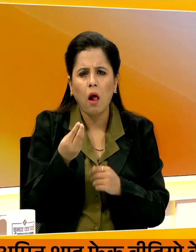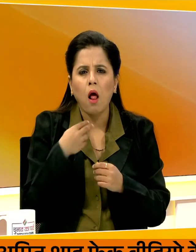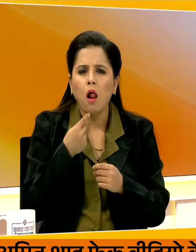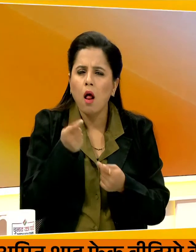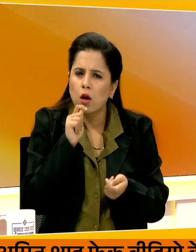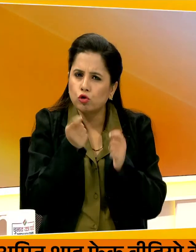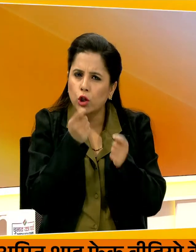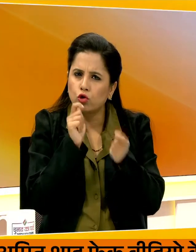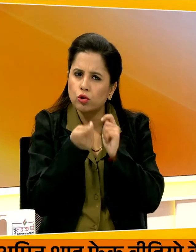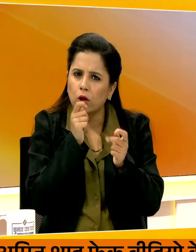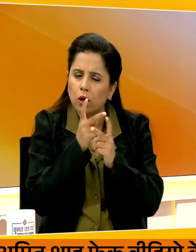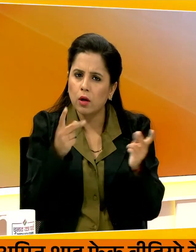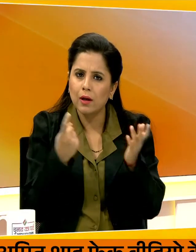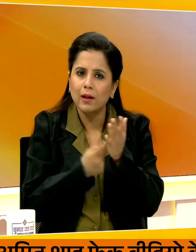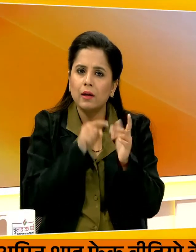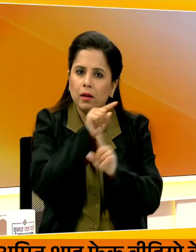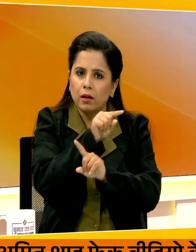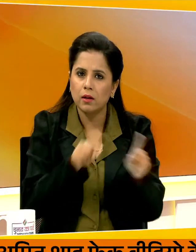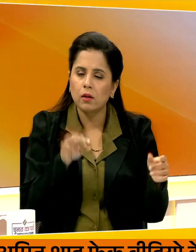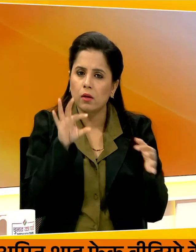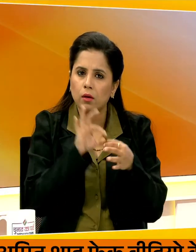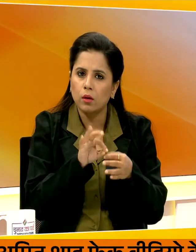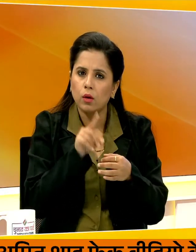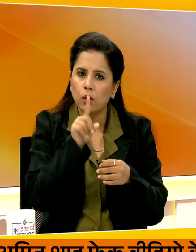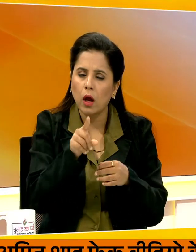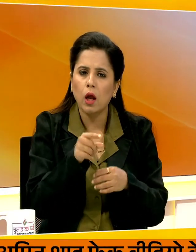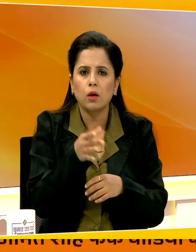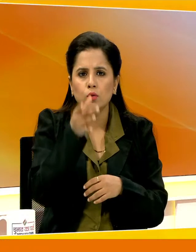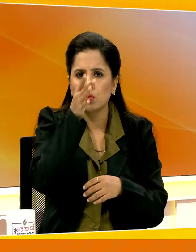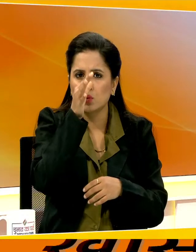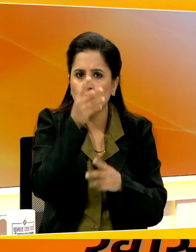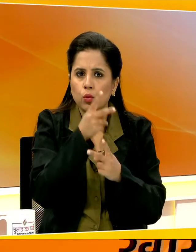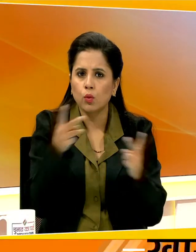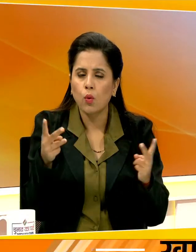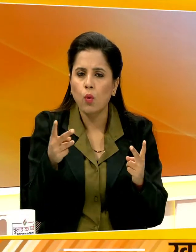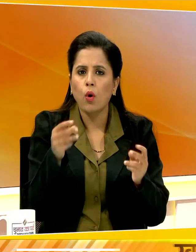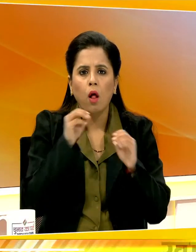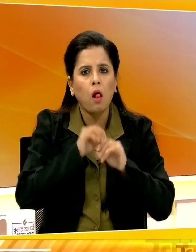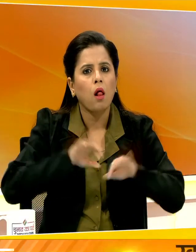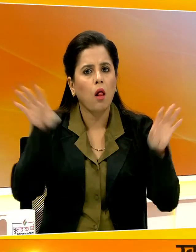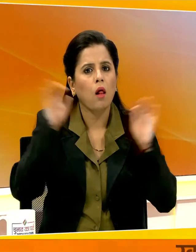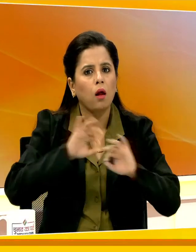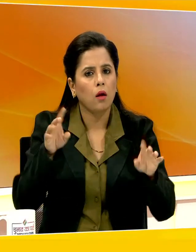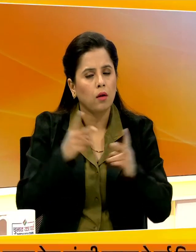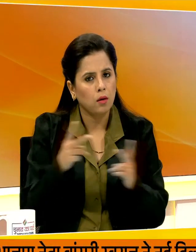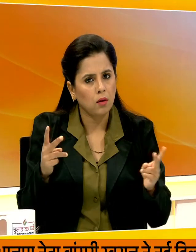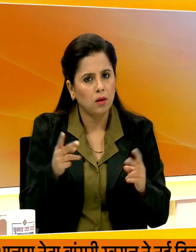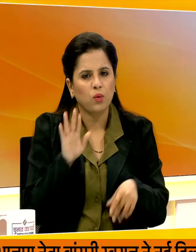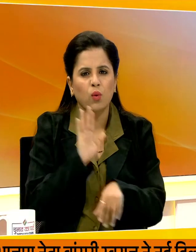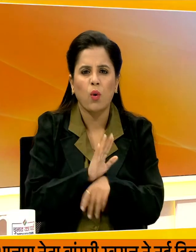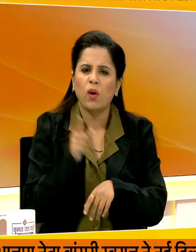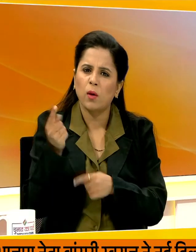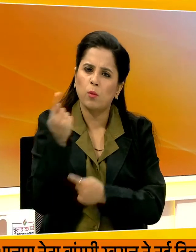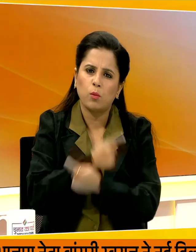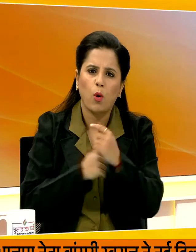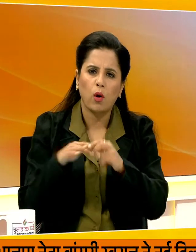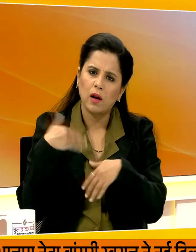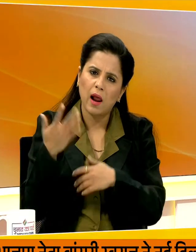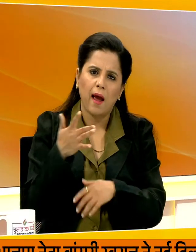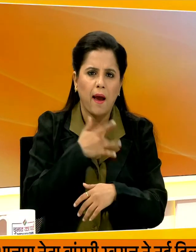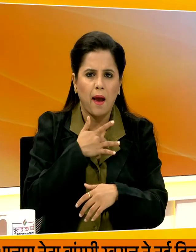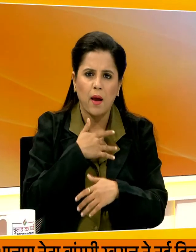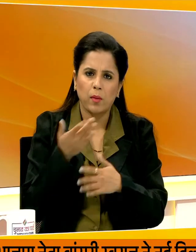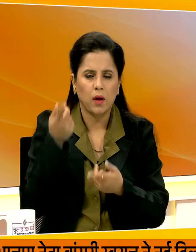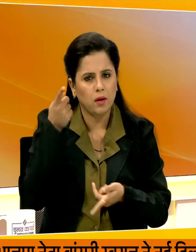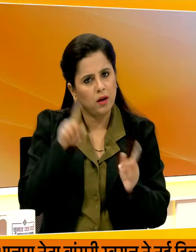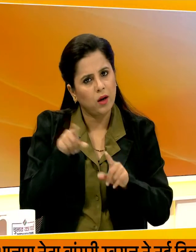करके रिजर्वेशन के बारे में एक झूठ बोलना, यही कांग्रेस का राजनीति है, यही कांग्रेस का